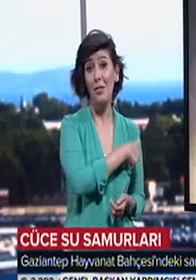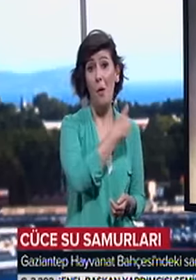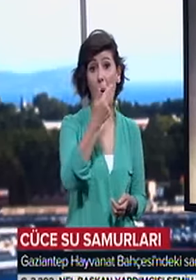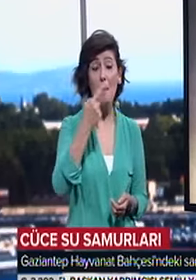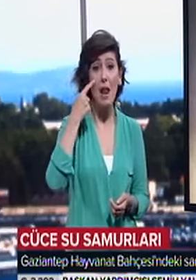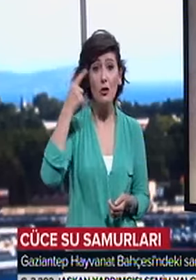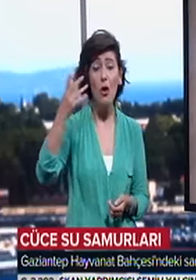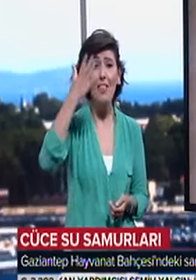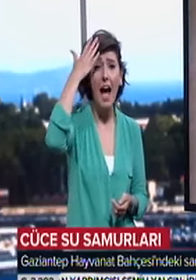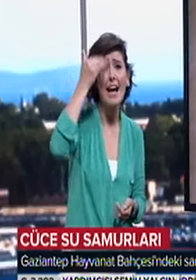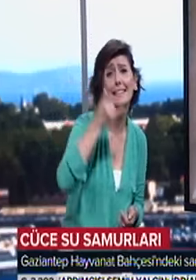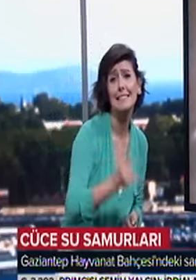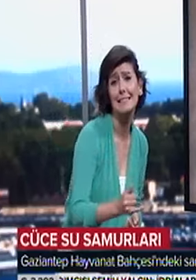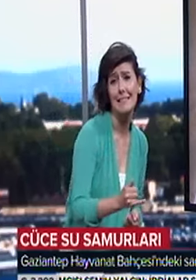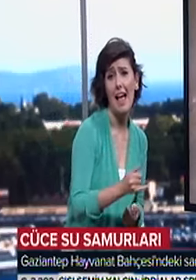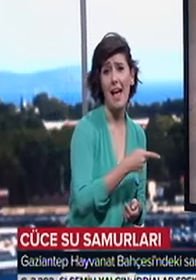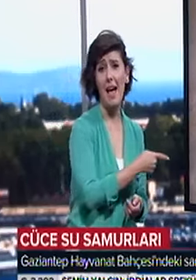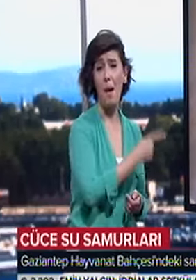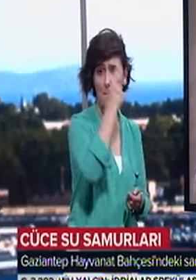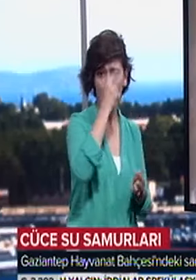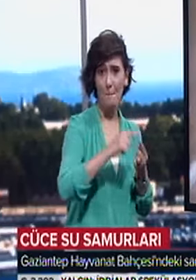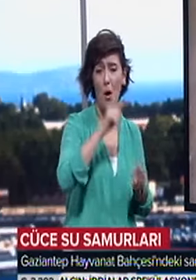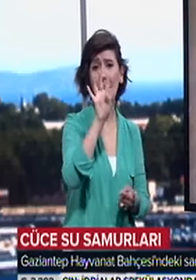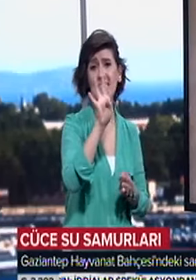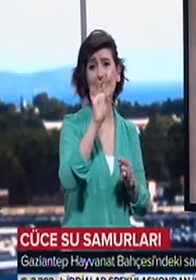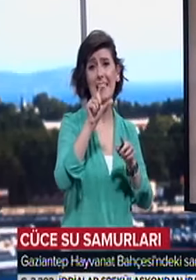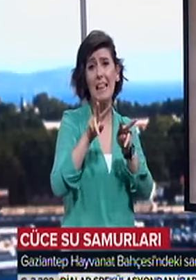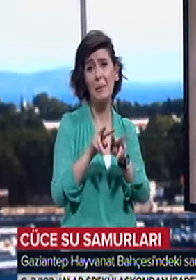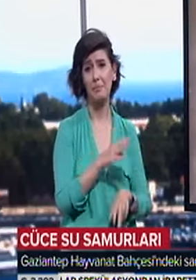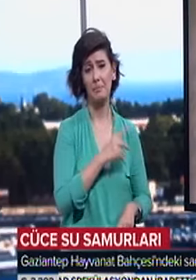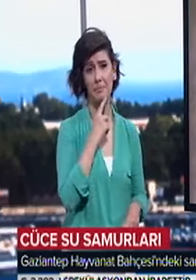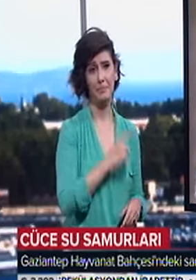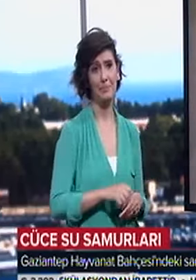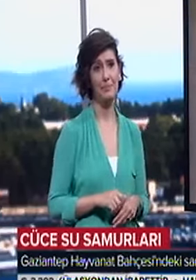Normalinden oldukça kısa olan cüce su samurlarının boyları yaklaşık 40 santimetre.